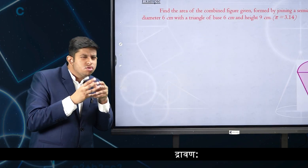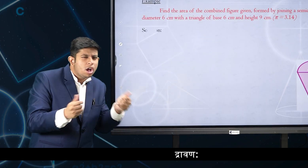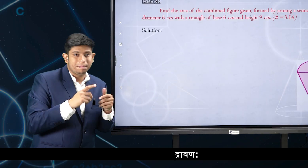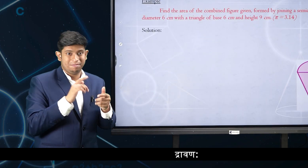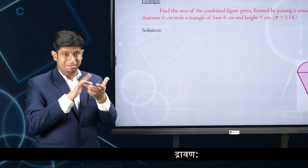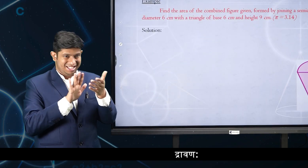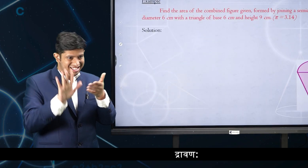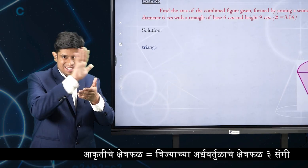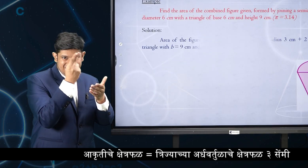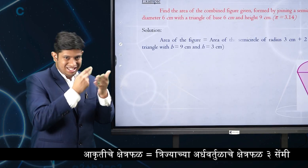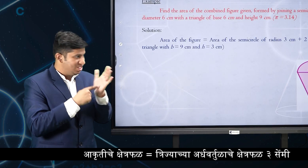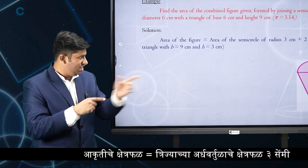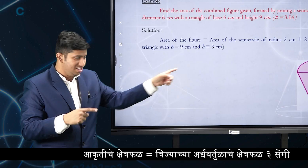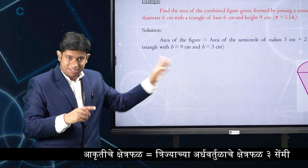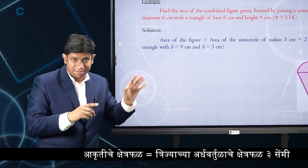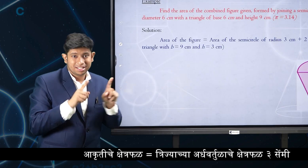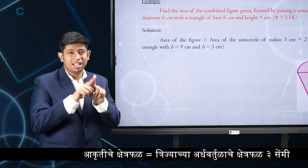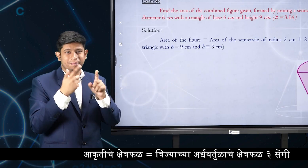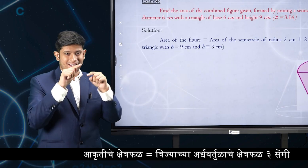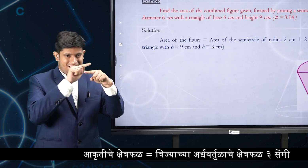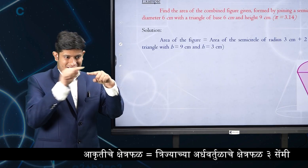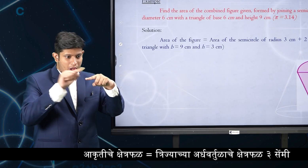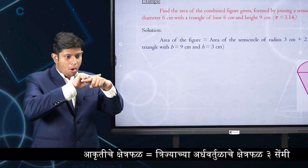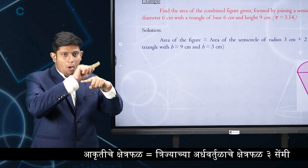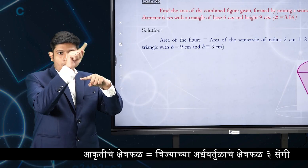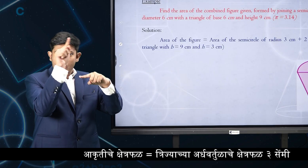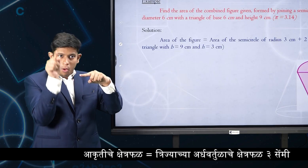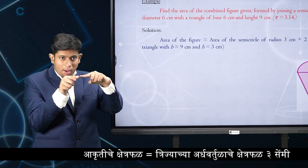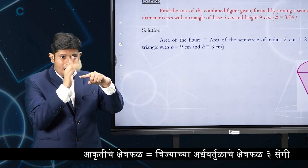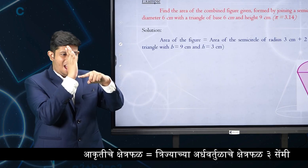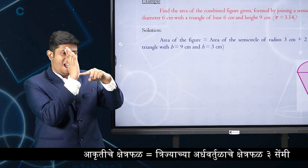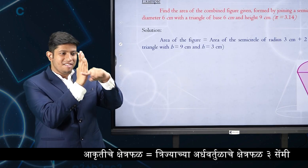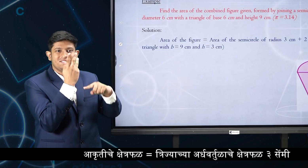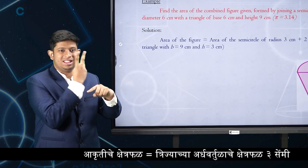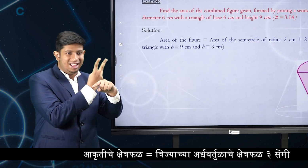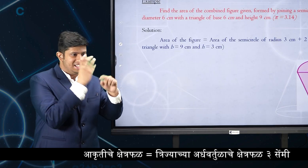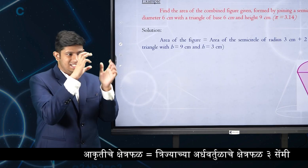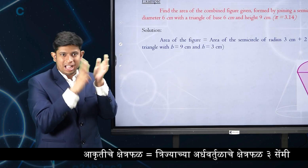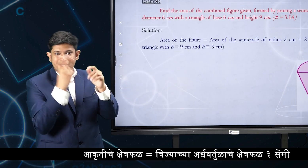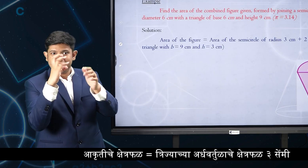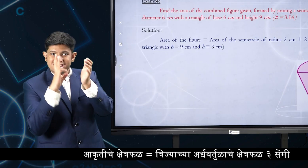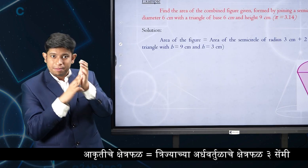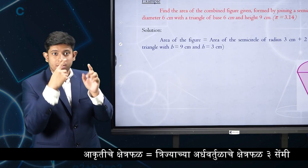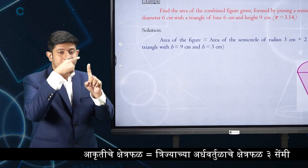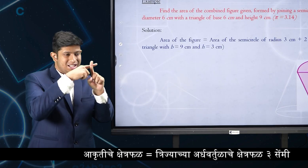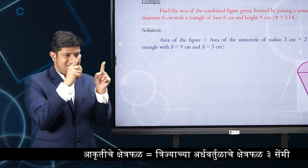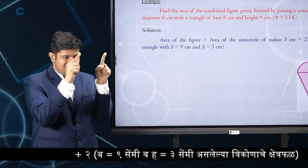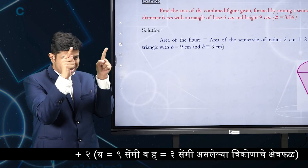द्रावण आकृतीचे क्षेत्रफळ इज इक्वल टू त्रिज्याचे अर्धवर्तुळाचे क्षेत्रफळ 3 सेंटीमीटर प्लस